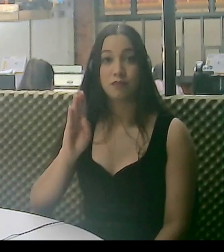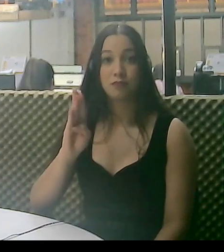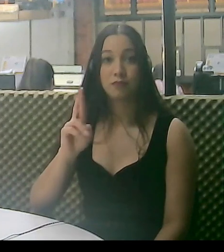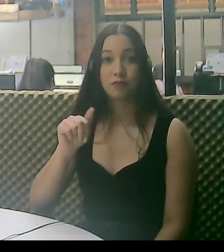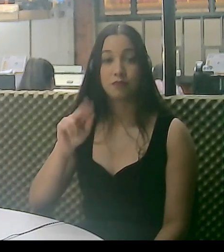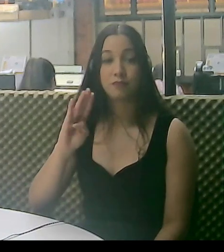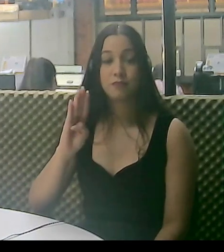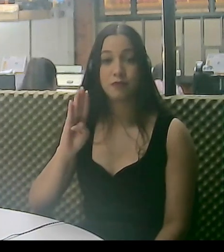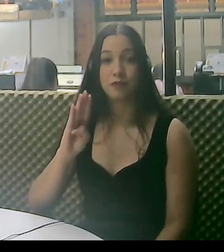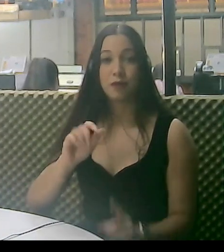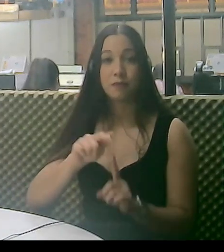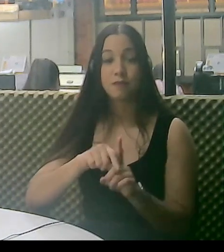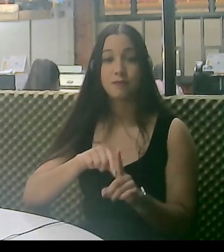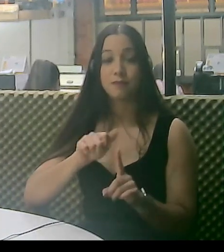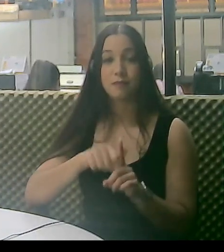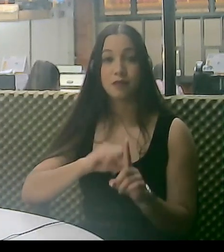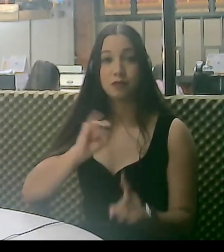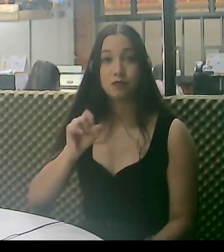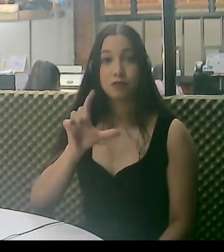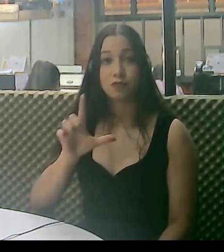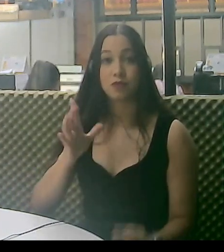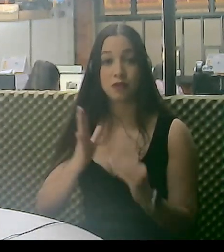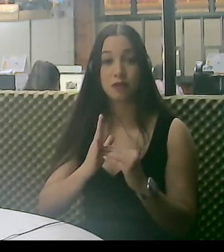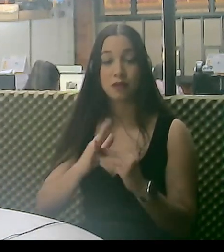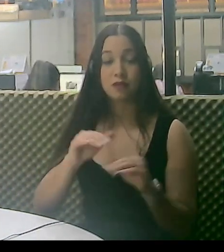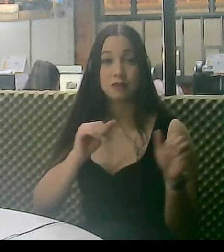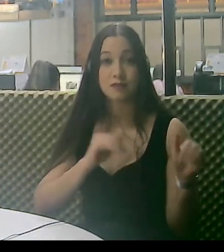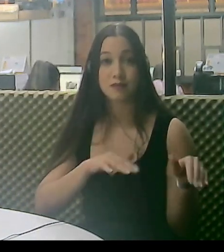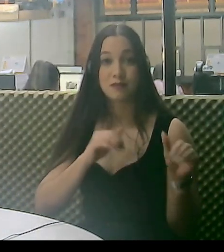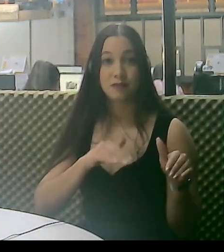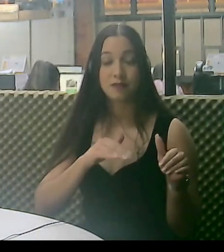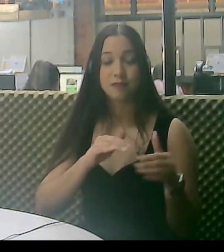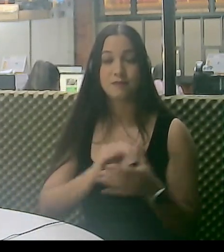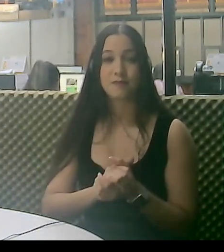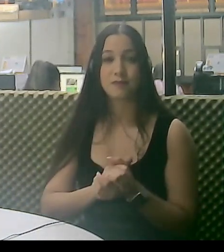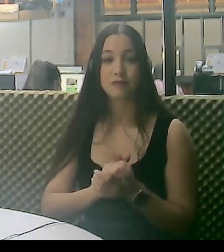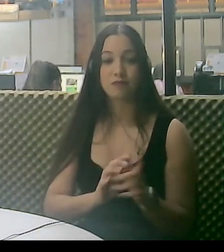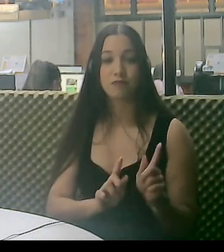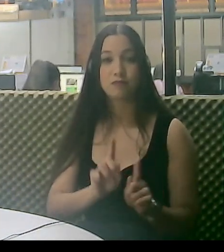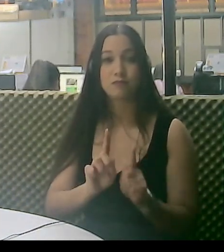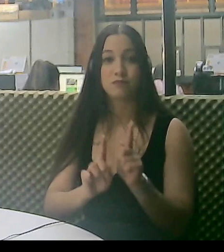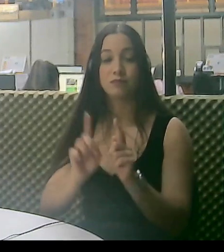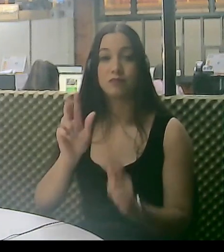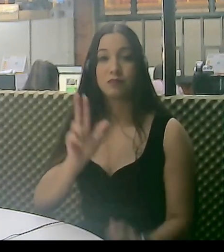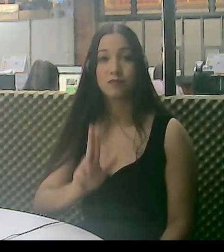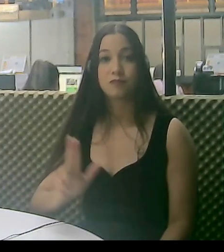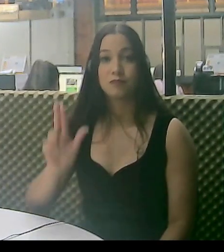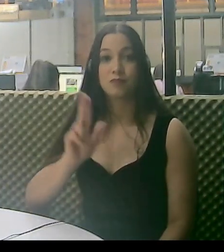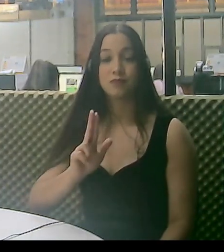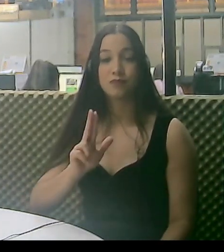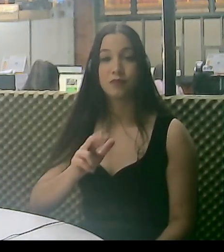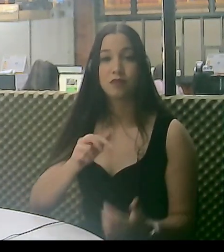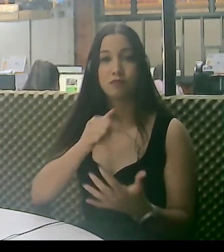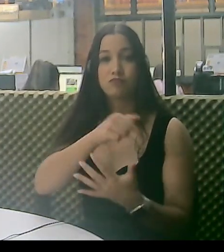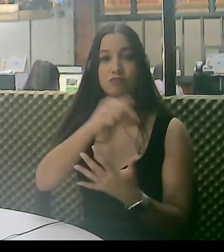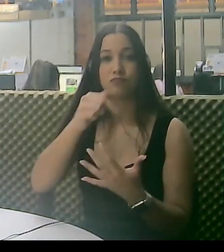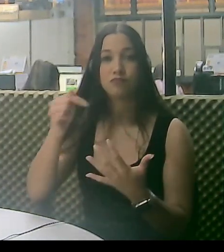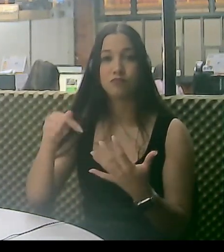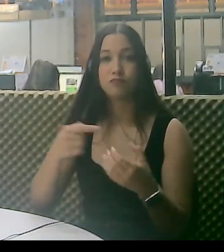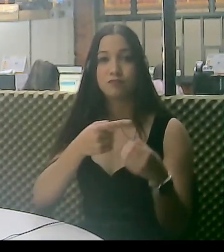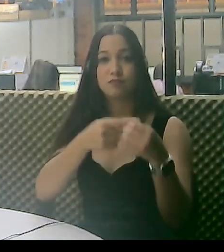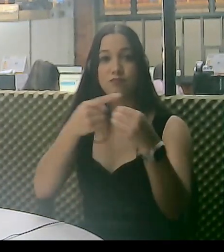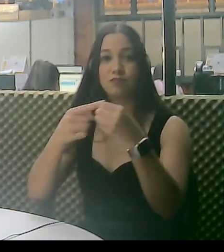meses de julho e setembro deste ano. No ranking feito pela Airbnb, Uberlândia apareceu junto a vários outros